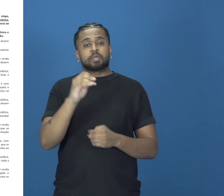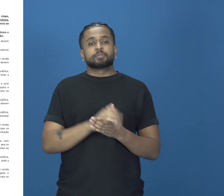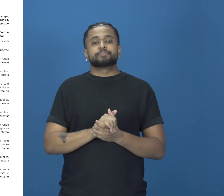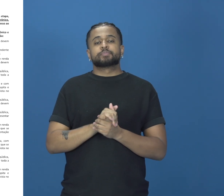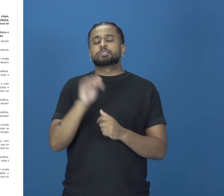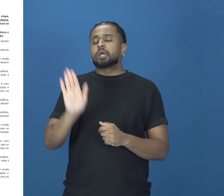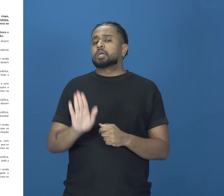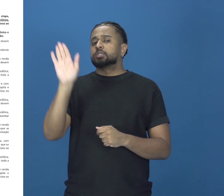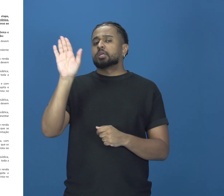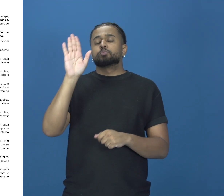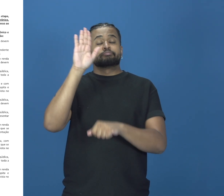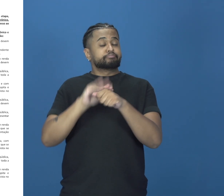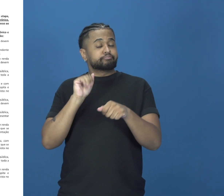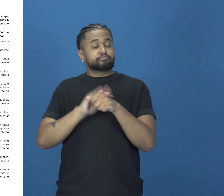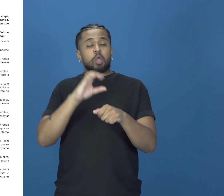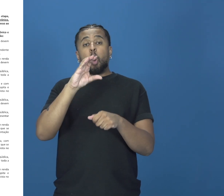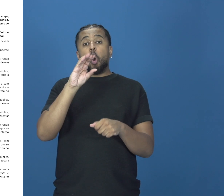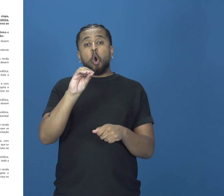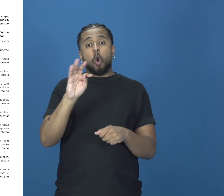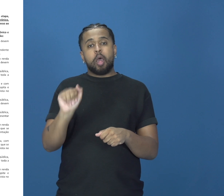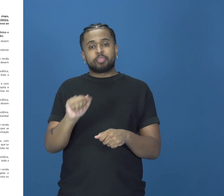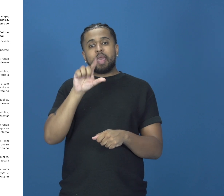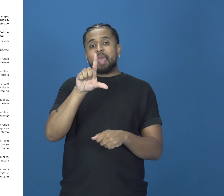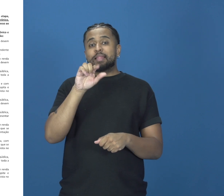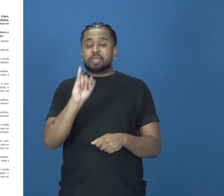8.3.2.10. Os candidatos convocados na cota